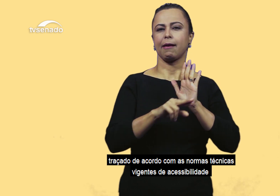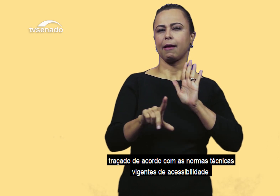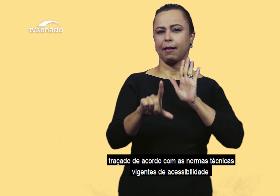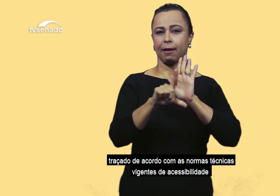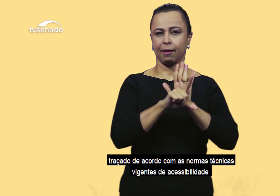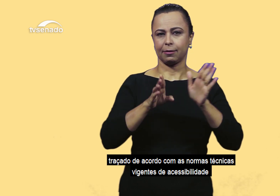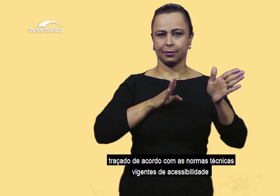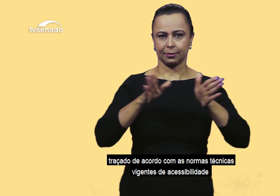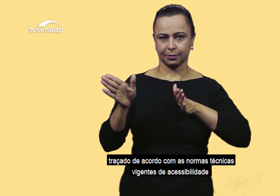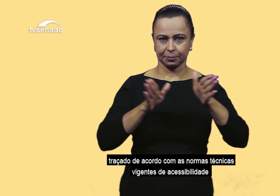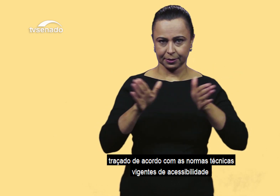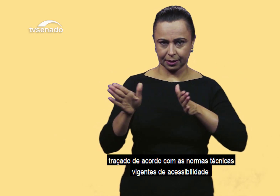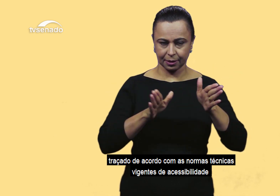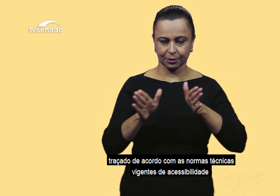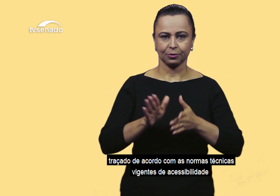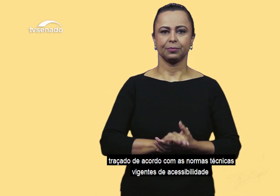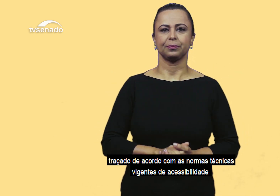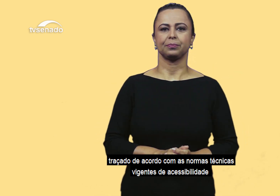acessibilidade